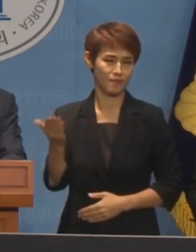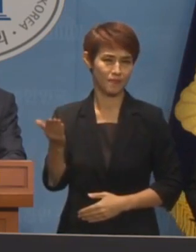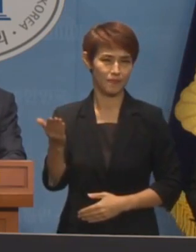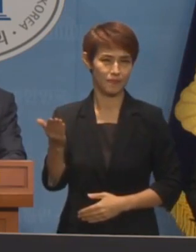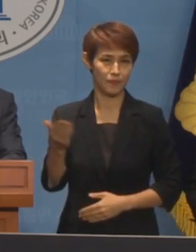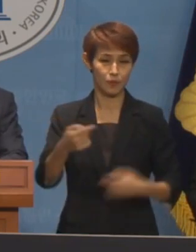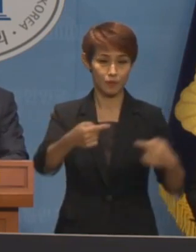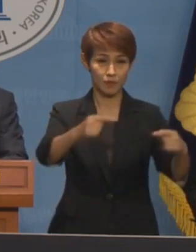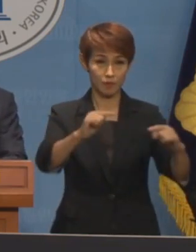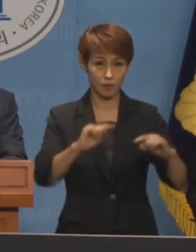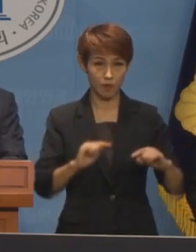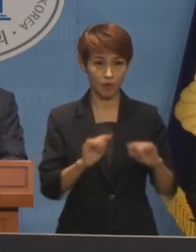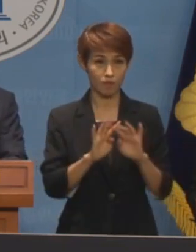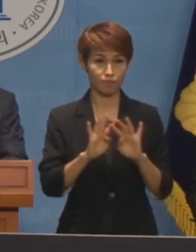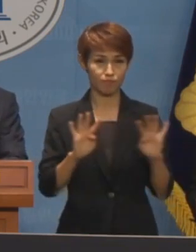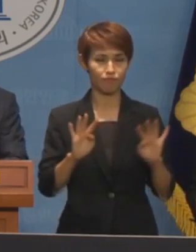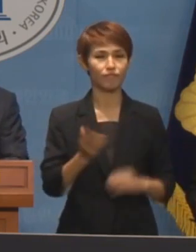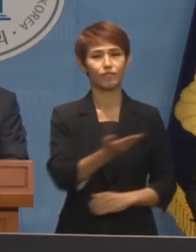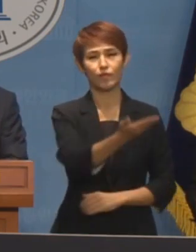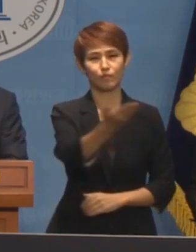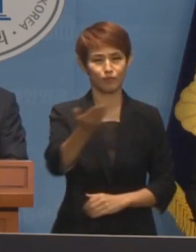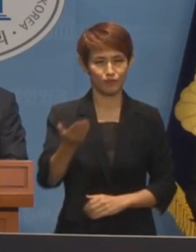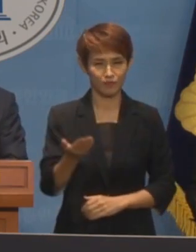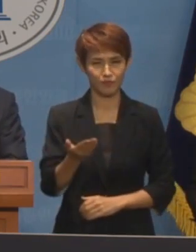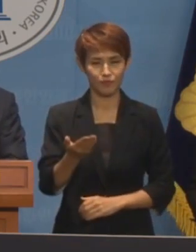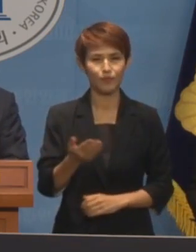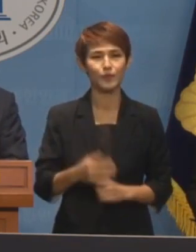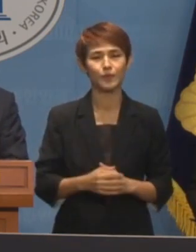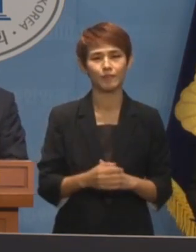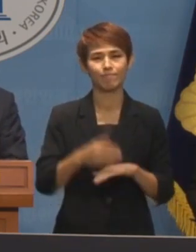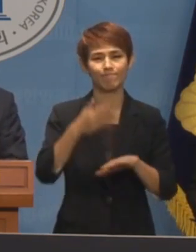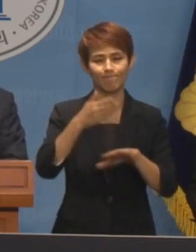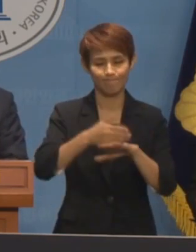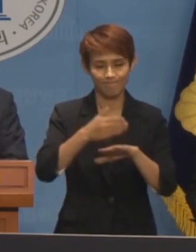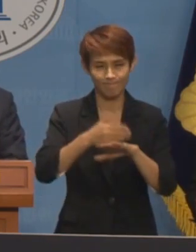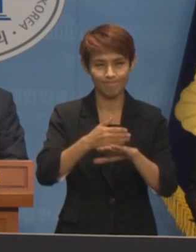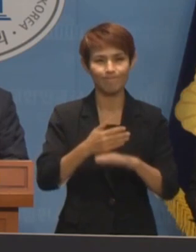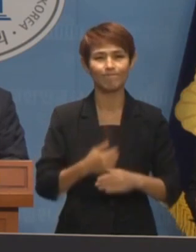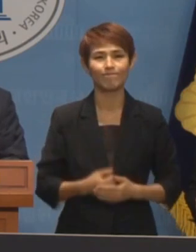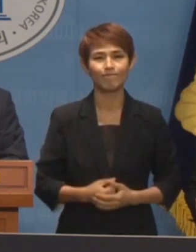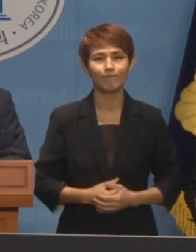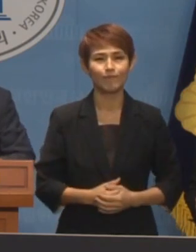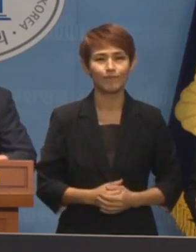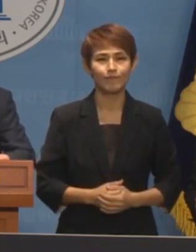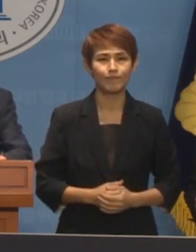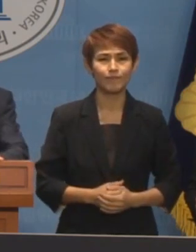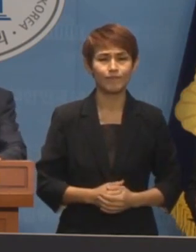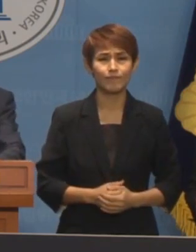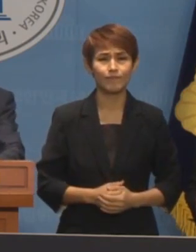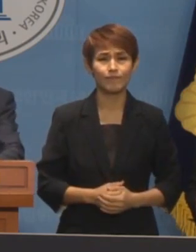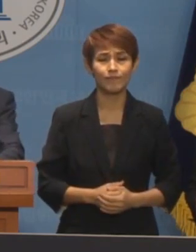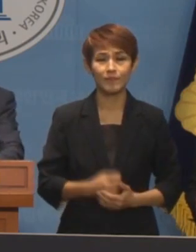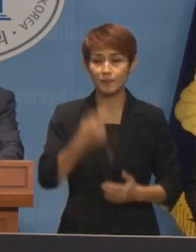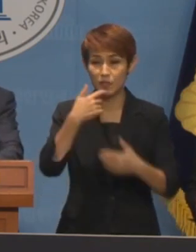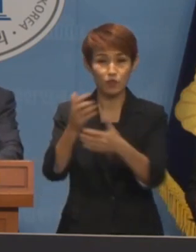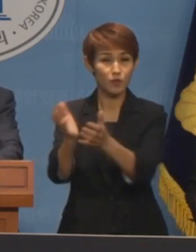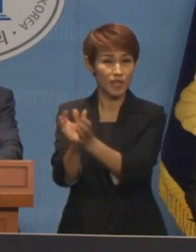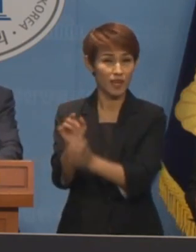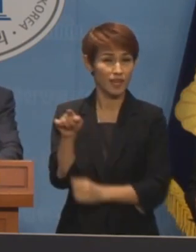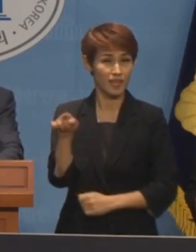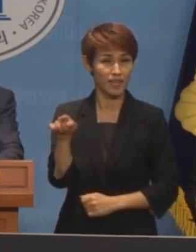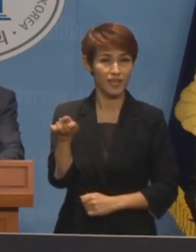참석해 주신 언론인 여러분들께 진심으로 감사를 드립니다. 우리는